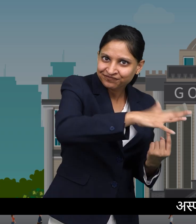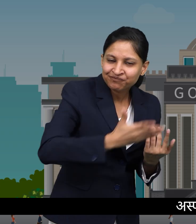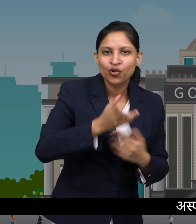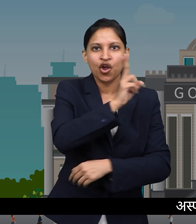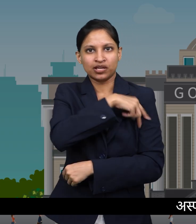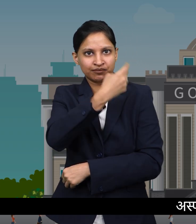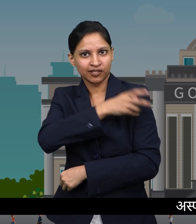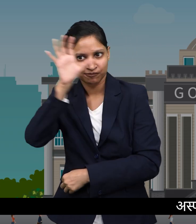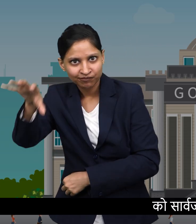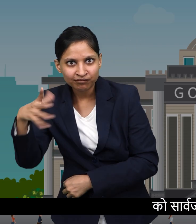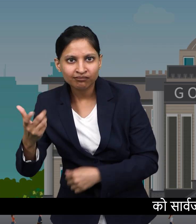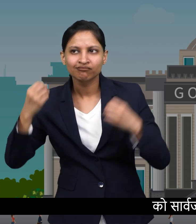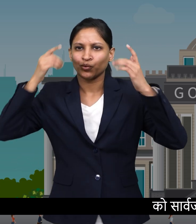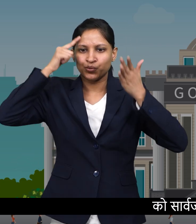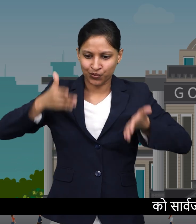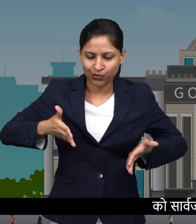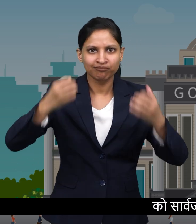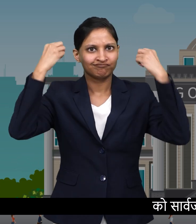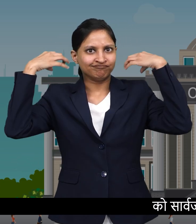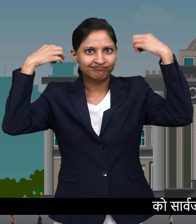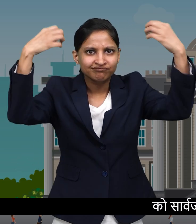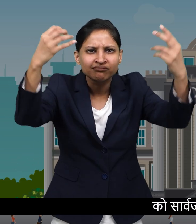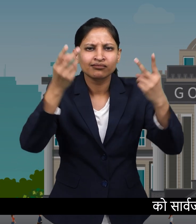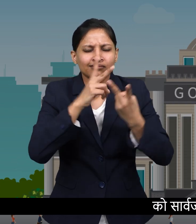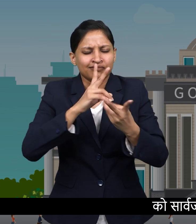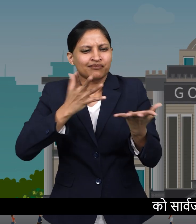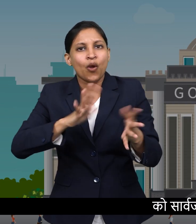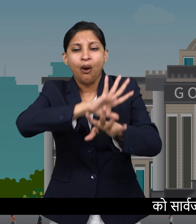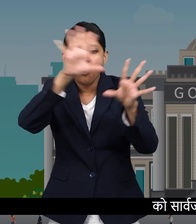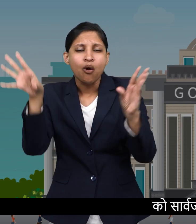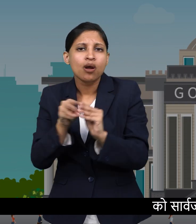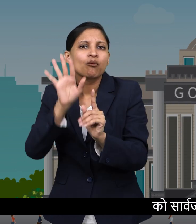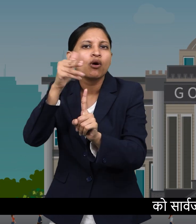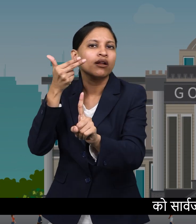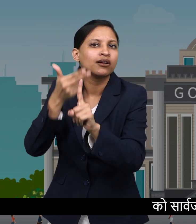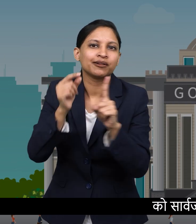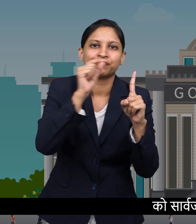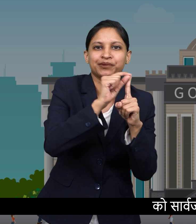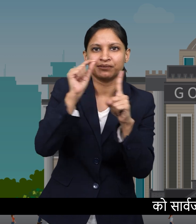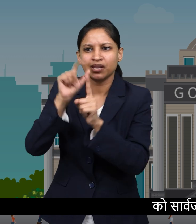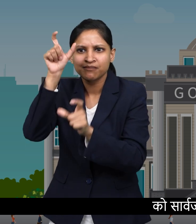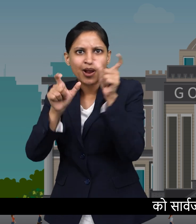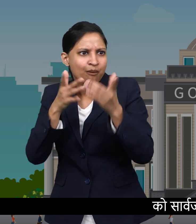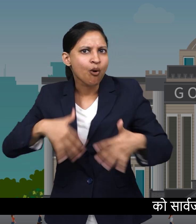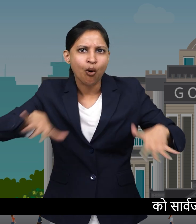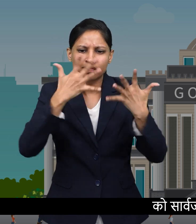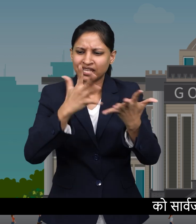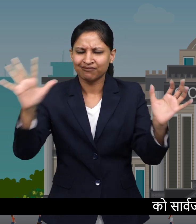अस्पताल और स्ट्रीट लाइट को सार्वजनिक संपत्ति कहा जाता है।